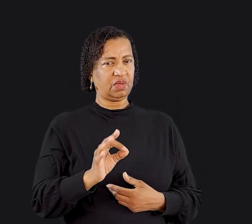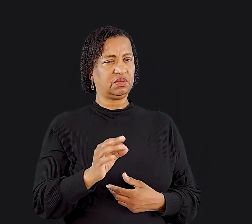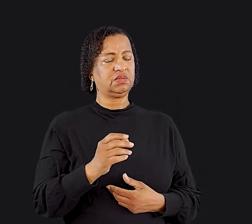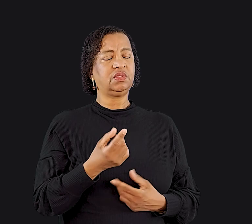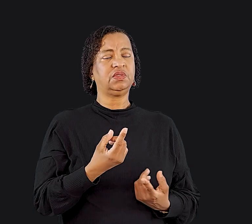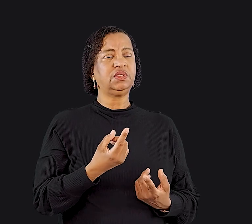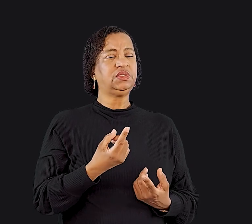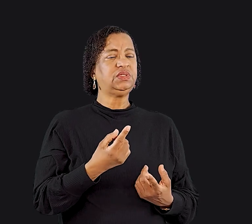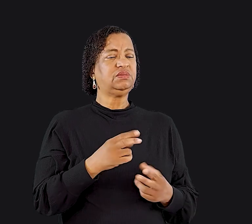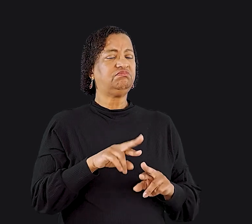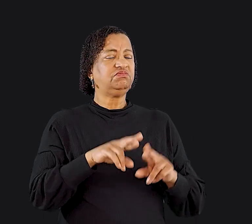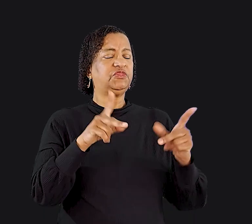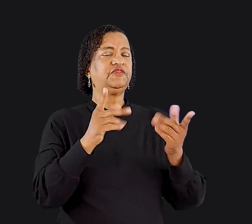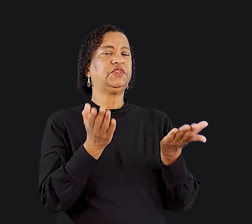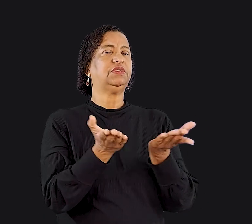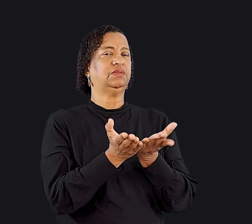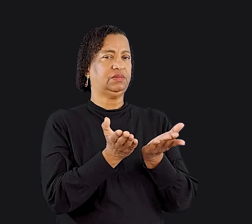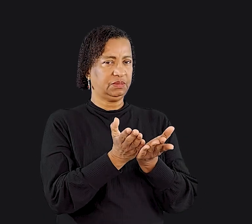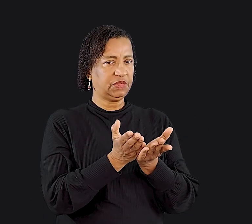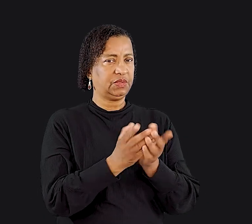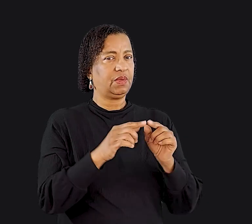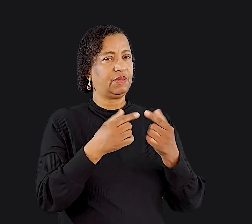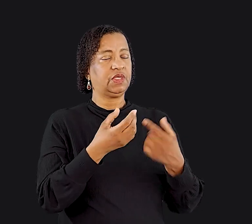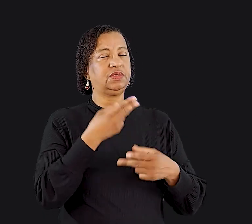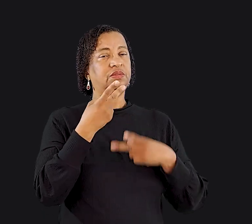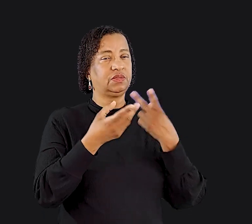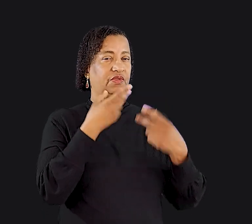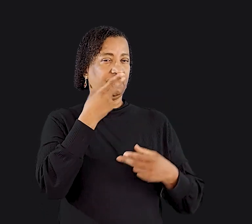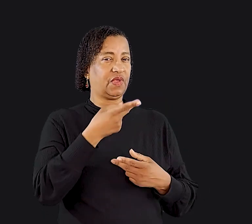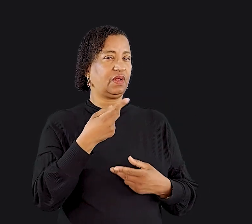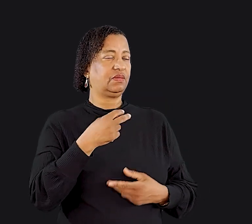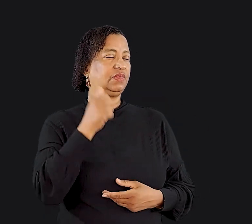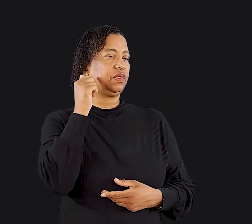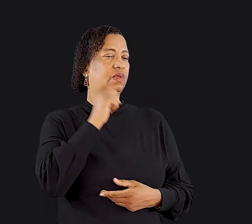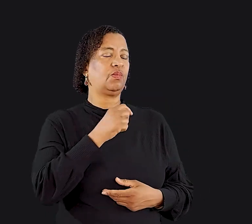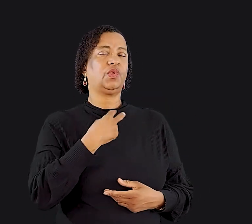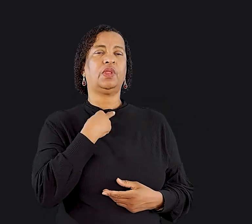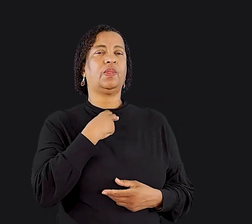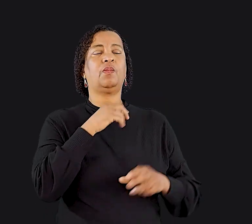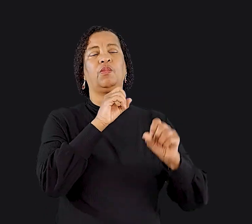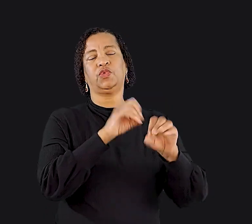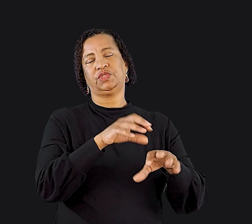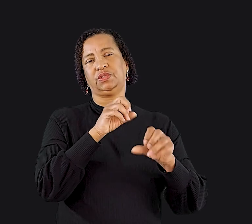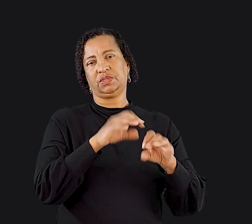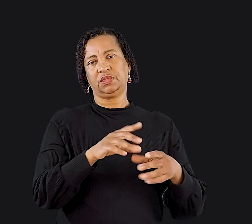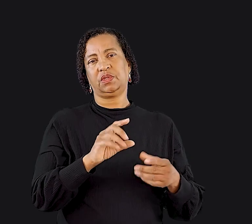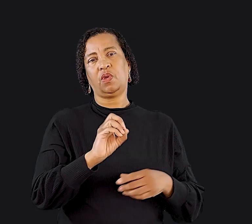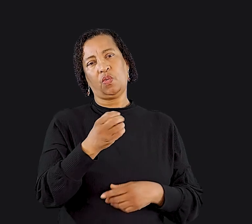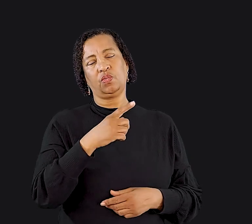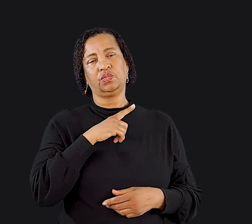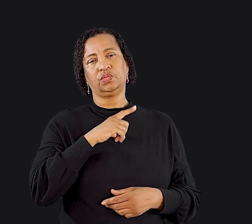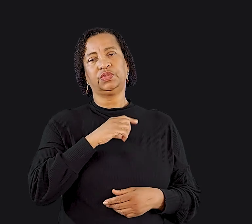dos padrões da Bíblia. Mas isso não quer dizer que uma mulher não possa ensinar ou ter ministérios na